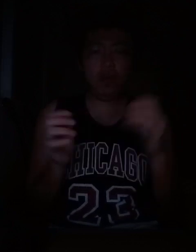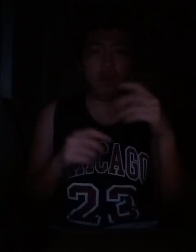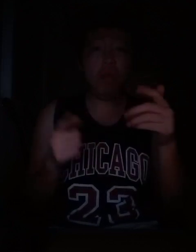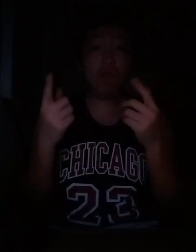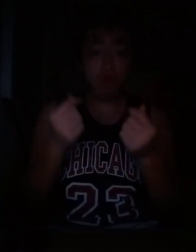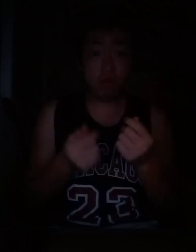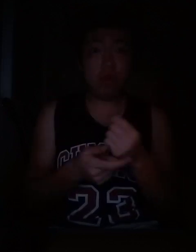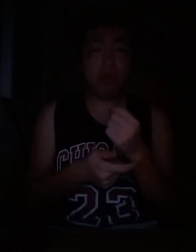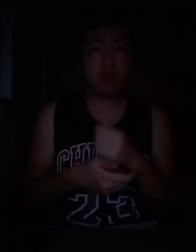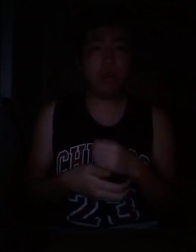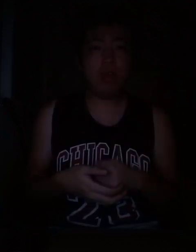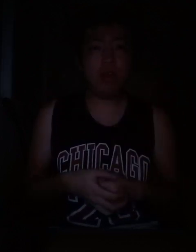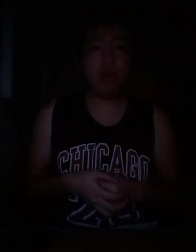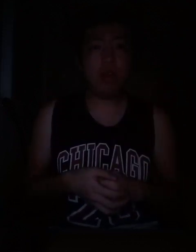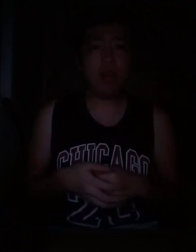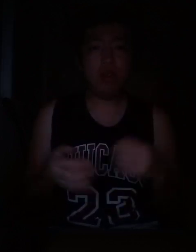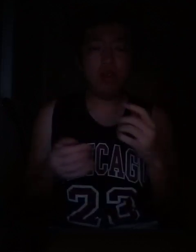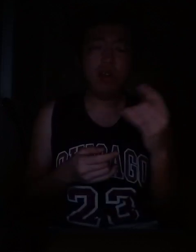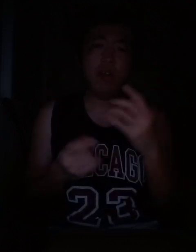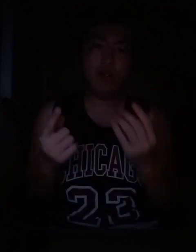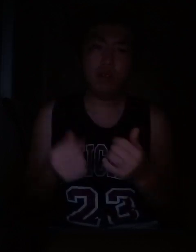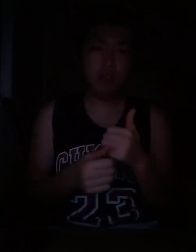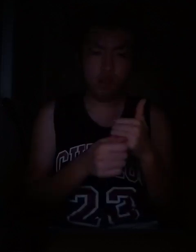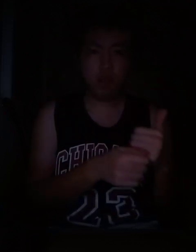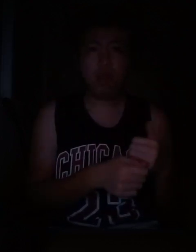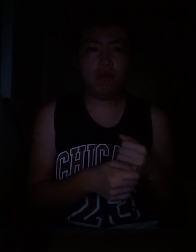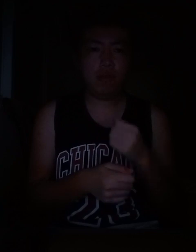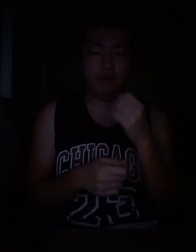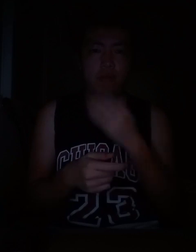소방본부는 도민들의 자발적 참여에 도움이 될 걸로 전망했습니다.